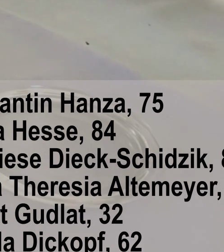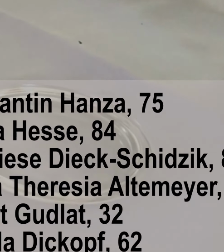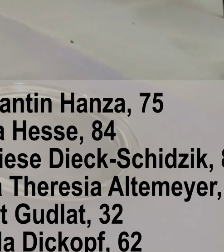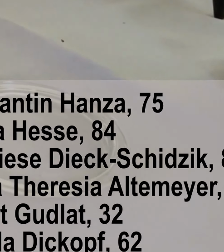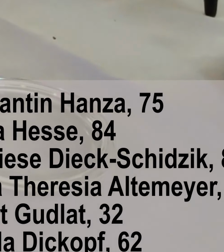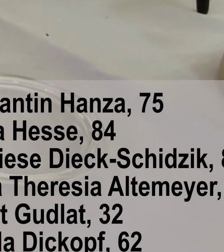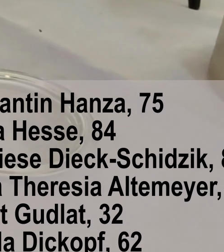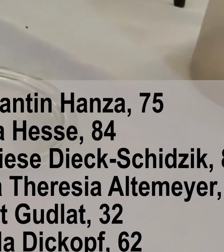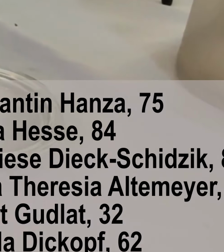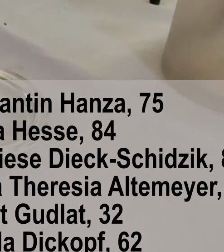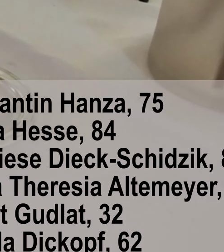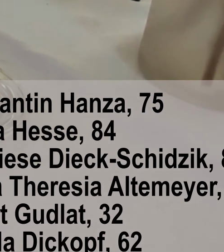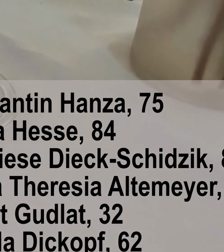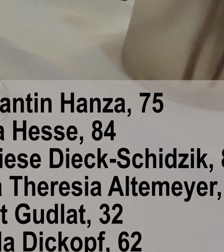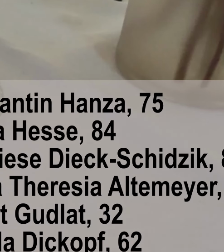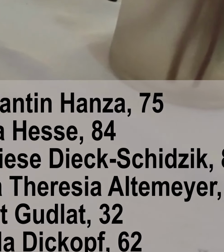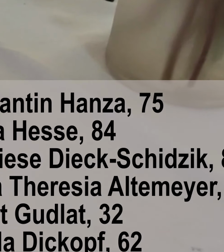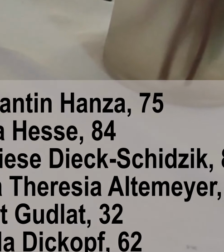Karl-Heinz Mengel,